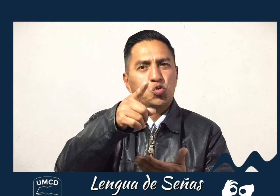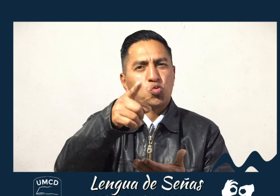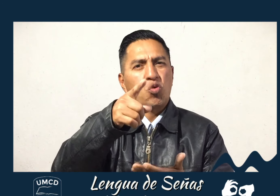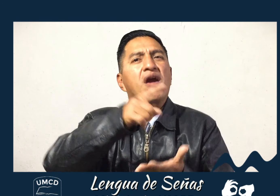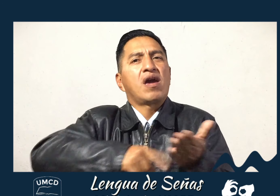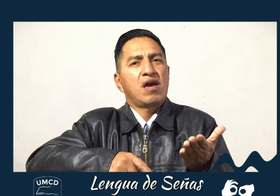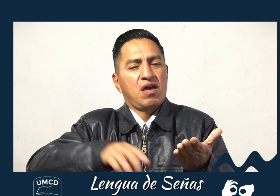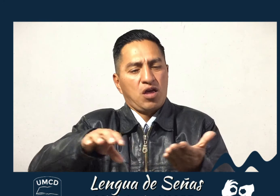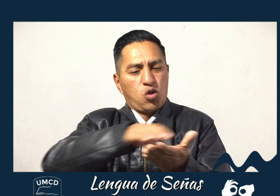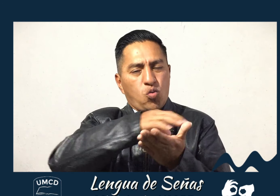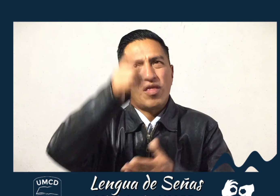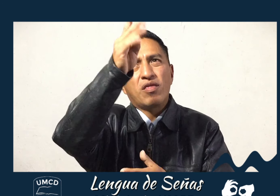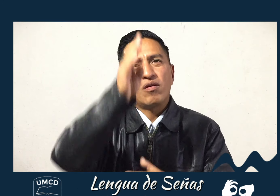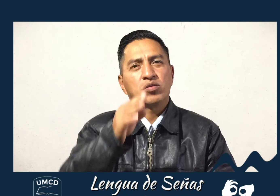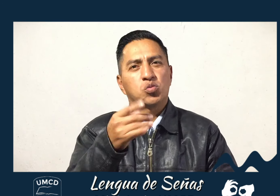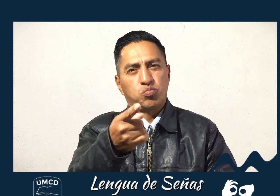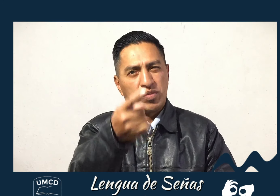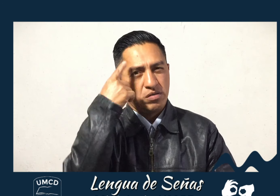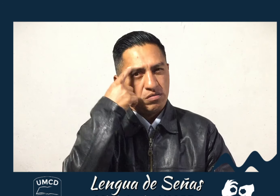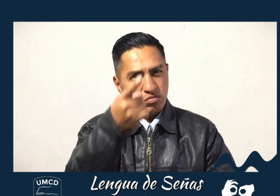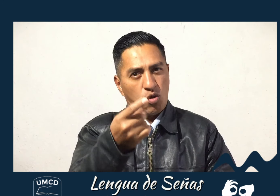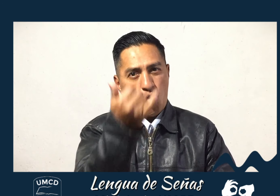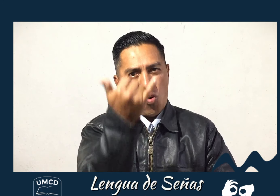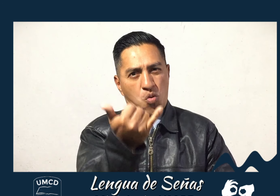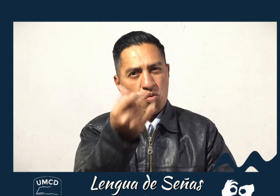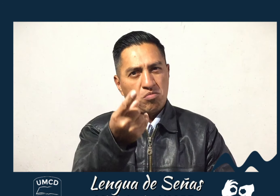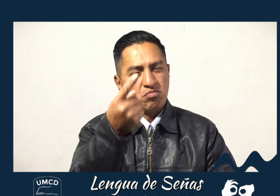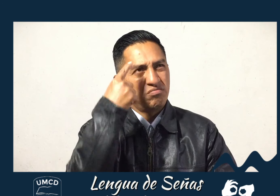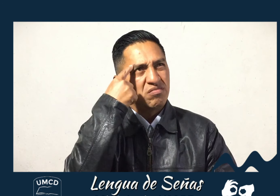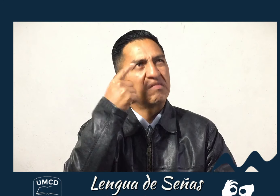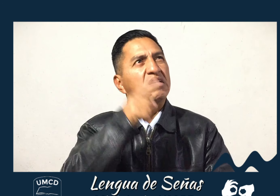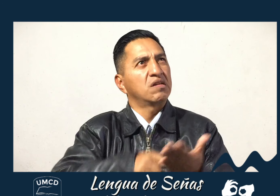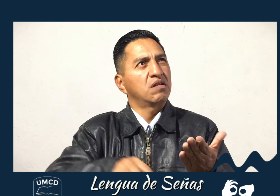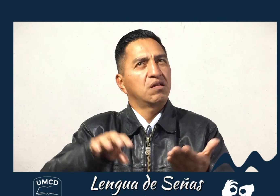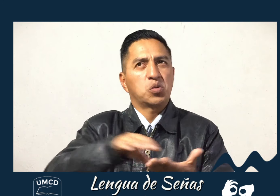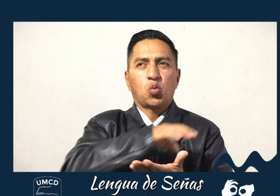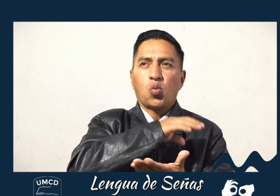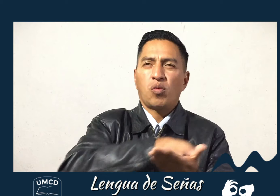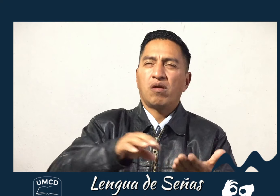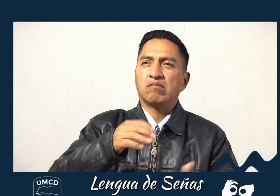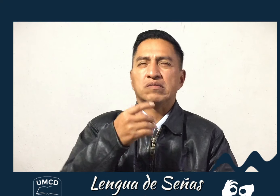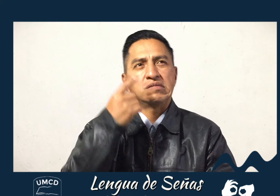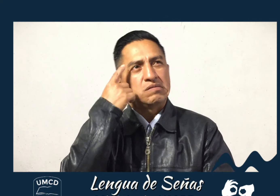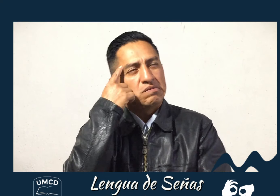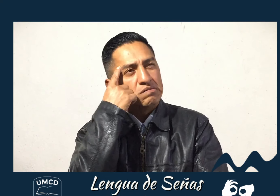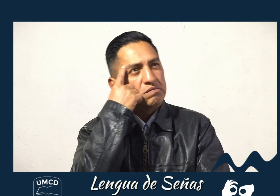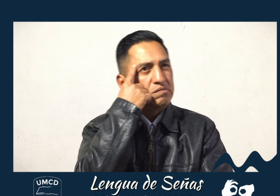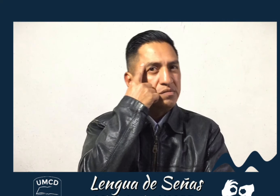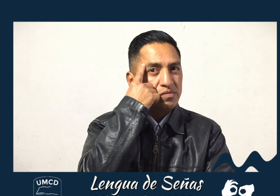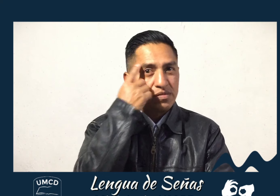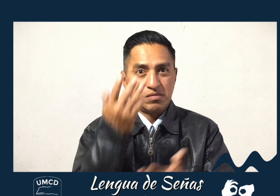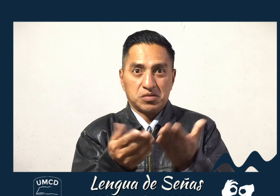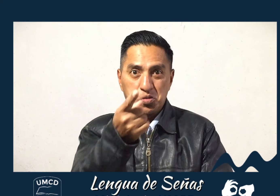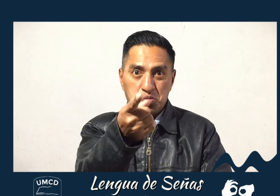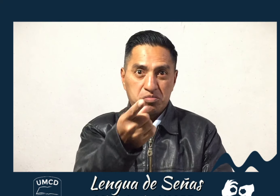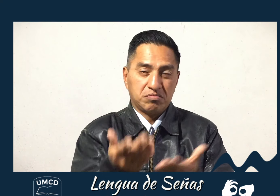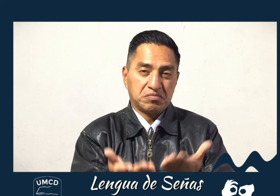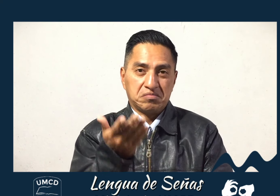¿qué estamos dudando de Dios hoy? ¿Qué estamos dudando de Dios hoy? Y como esta pregunta también tenemos